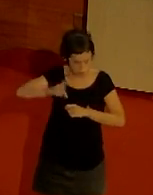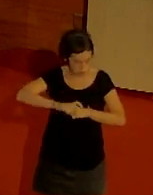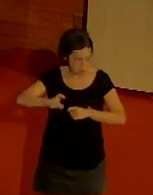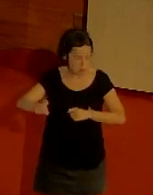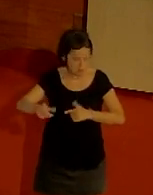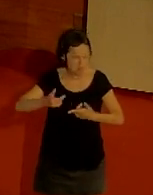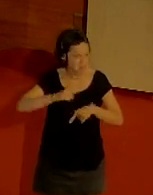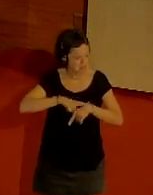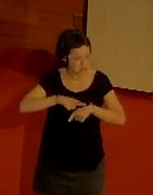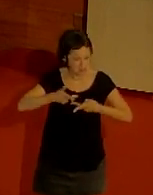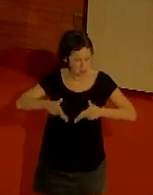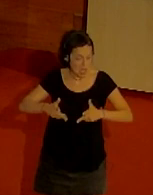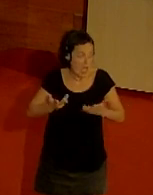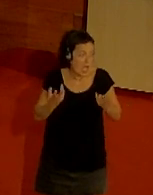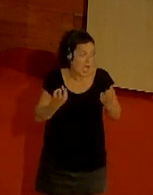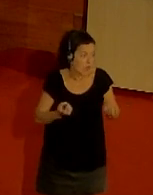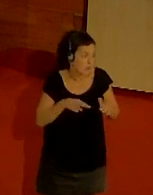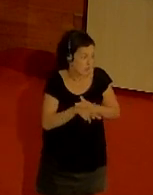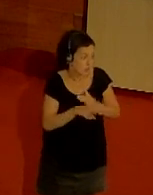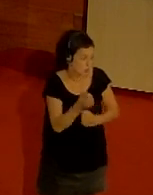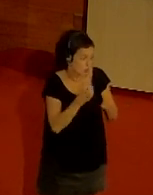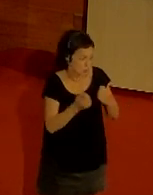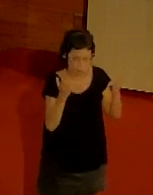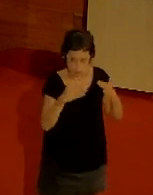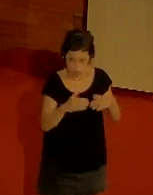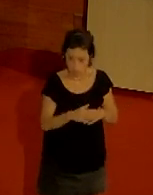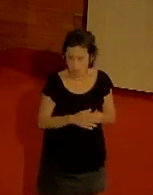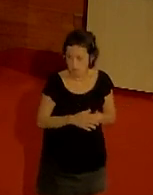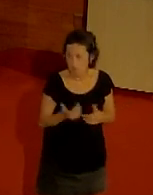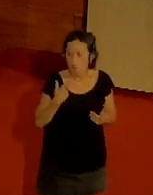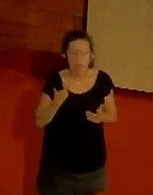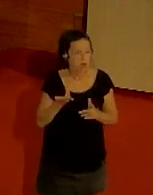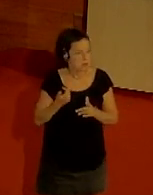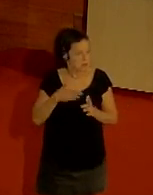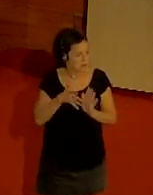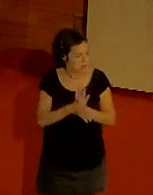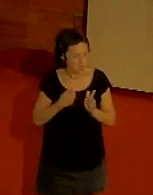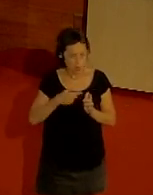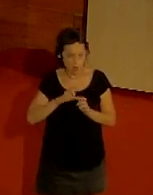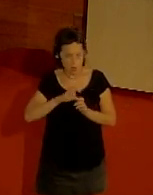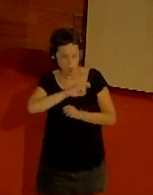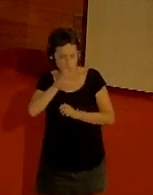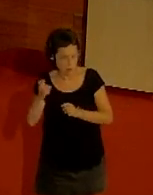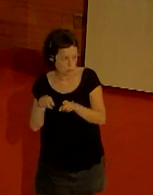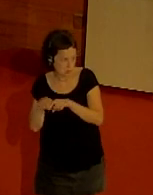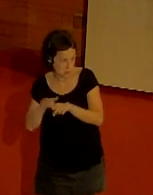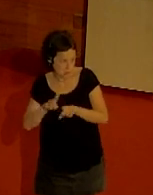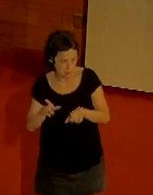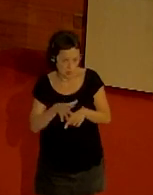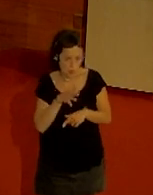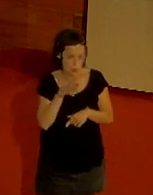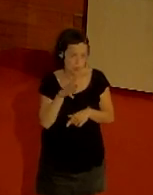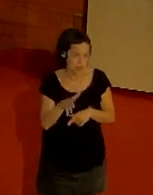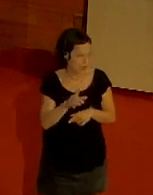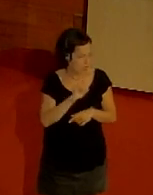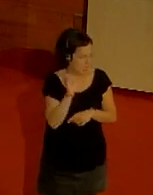no tengamos los recursos económicos, pero yo he trabajado, digo porque no estoy haciendo una crítica a los demás, tal. Yo he trabajado muchos años en la agencia EFE, que es